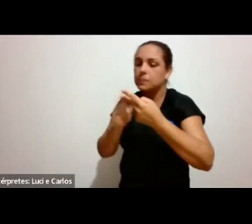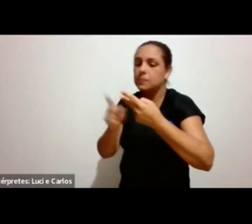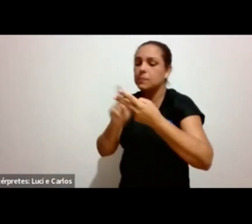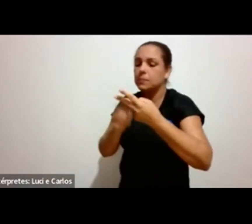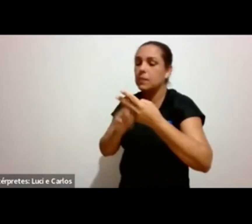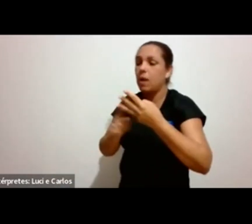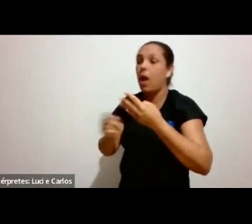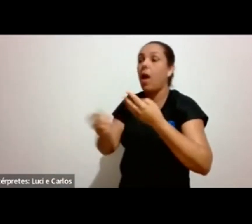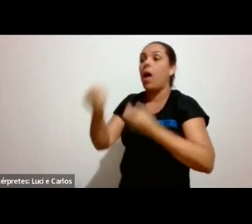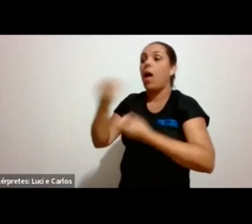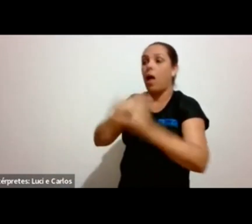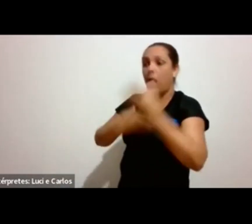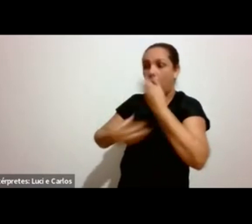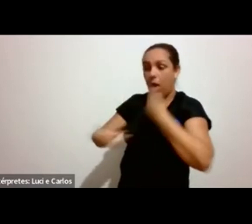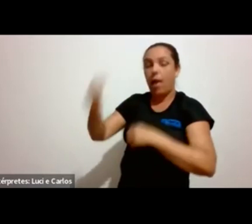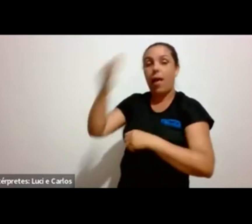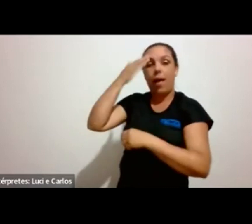acontece,